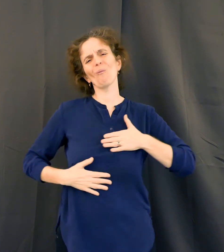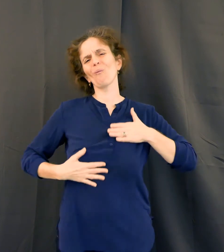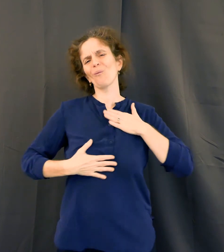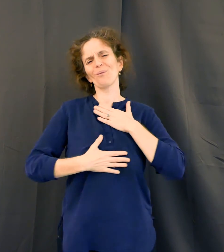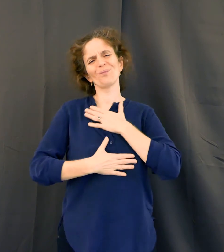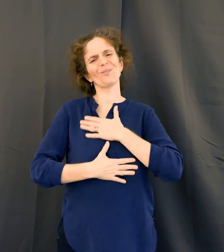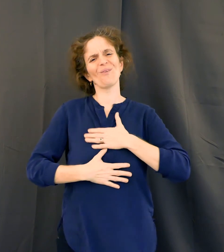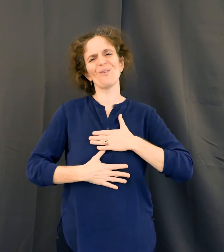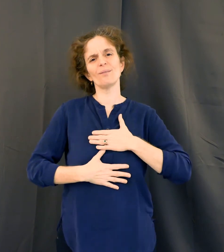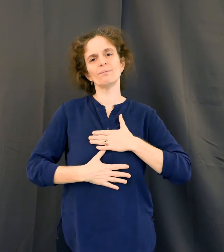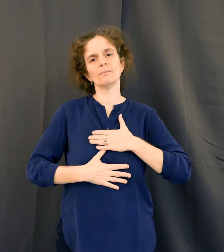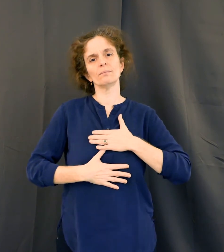Toute la famille est heureuse.